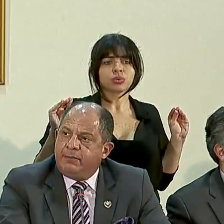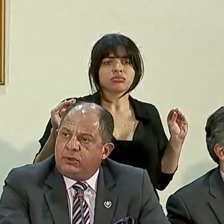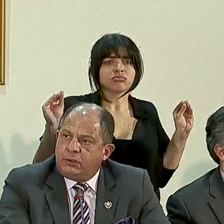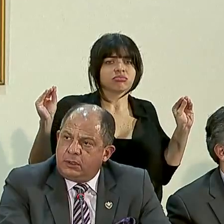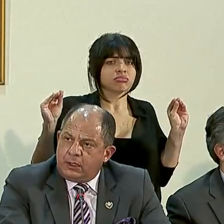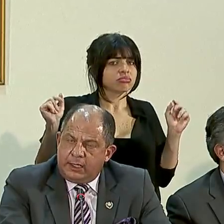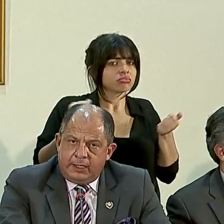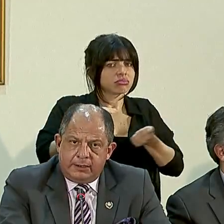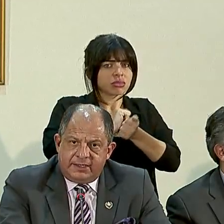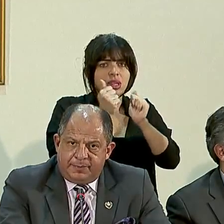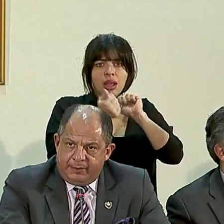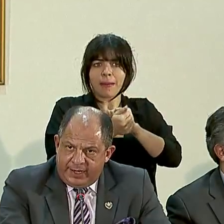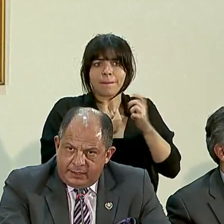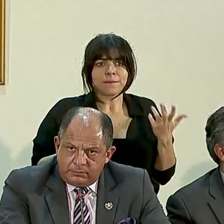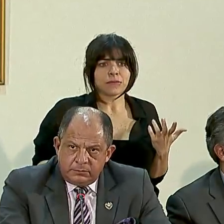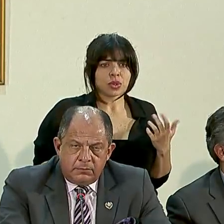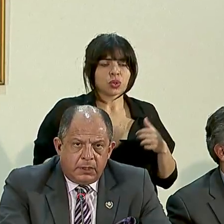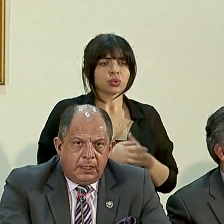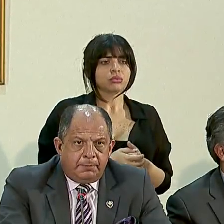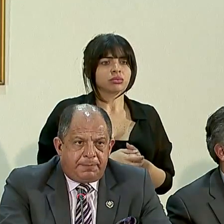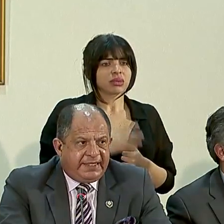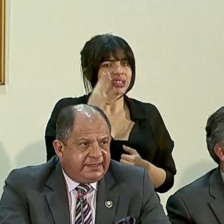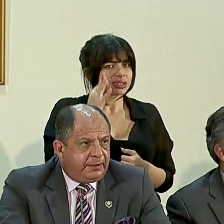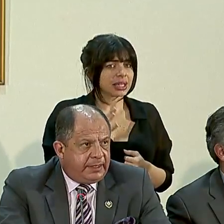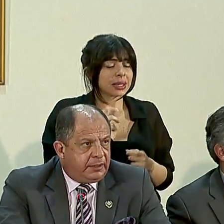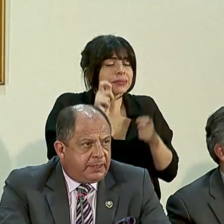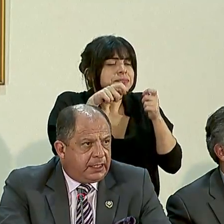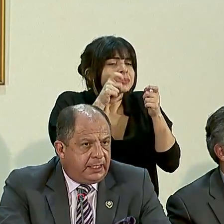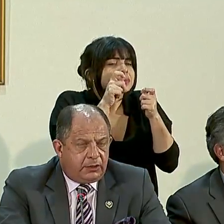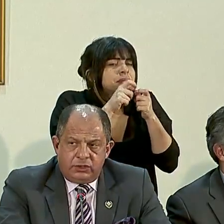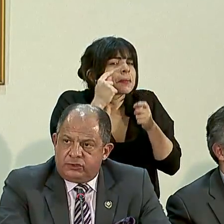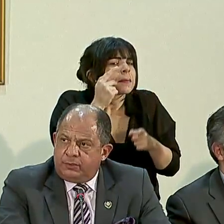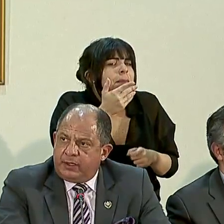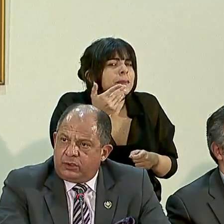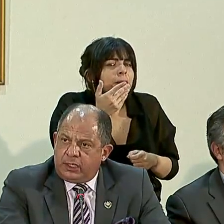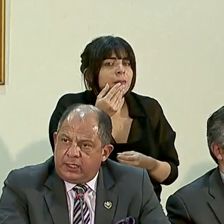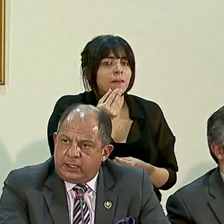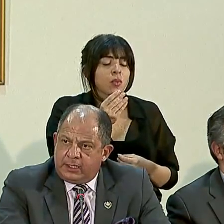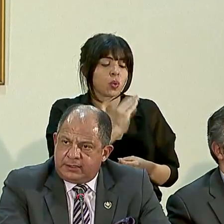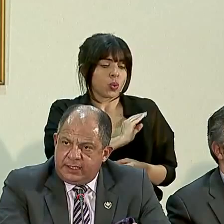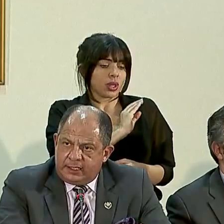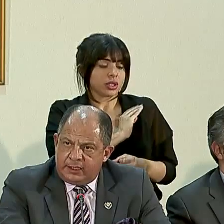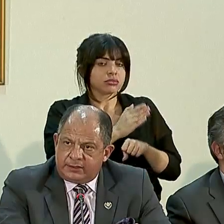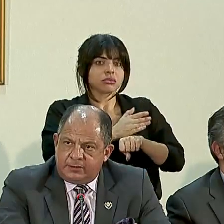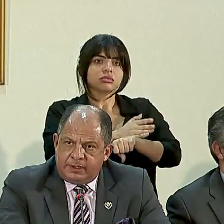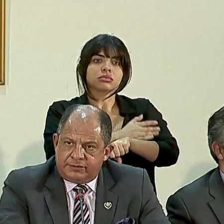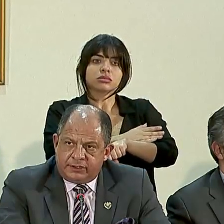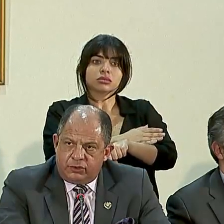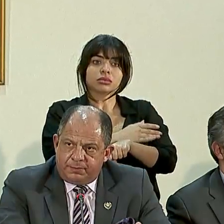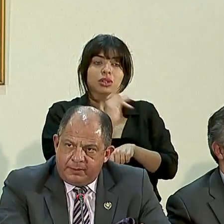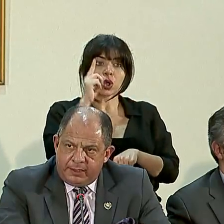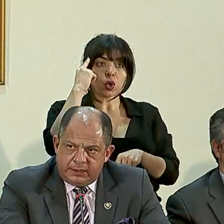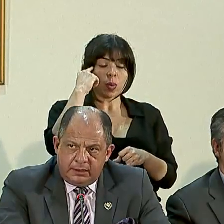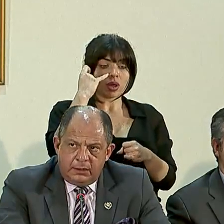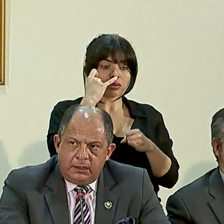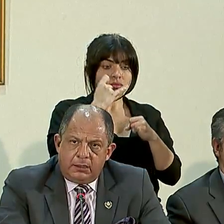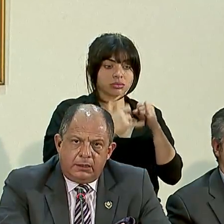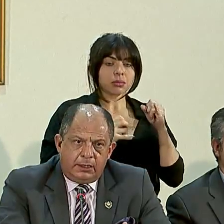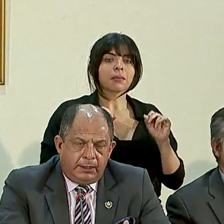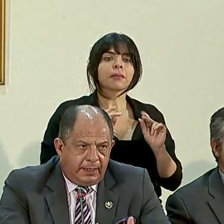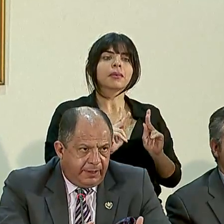ningún cambio que se prevea, precisamente para que la condición mejore y que el cierre de esta administración